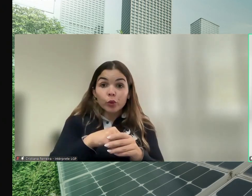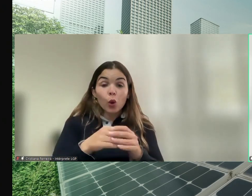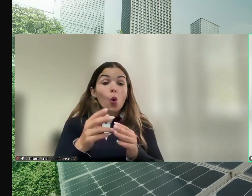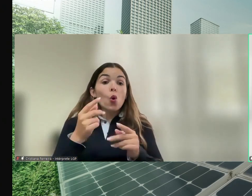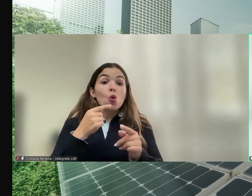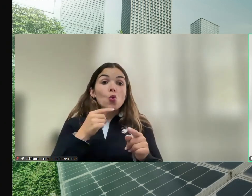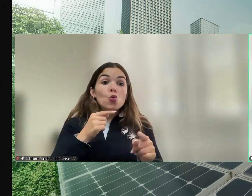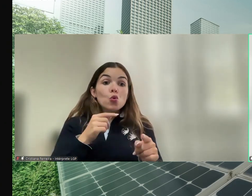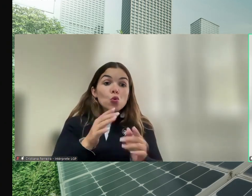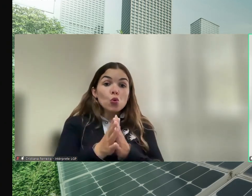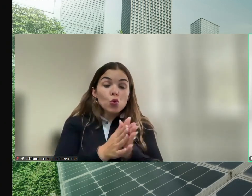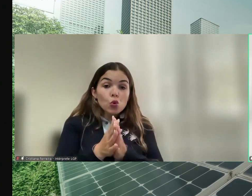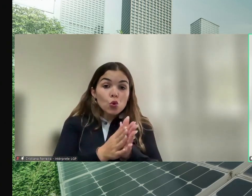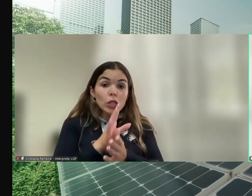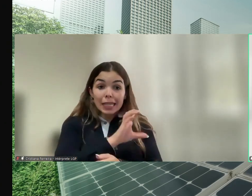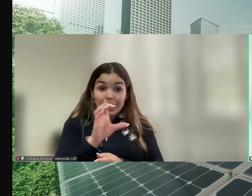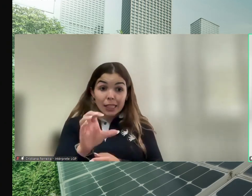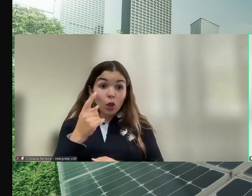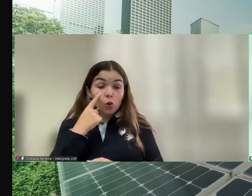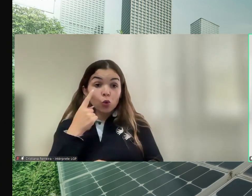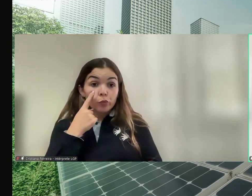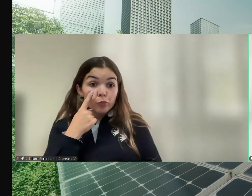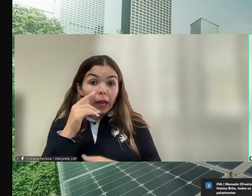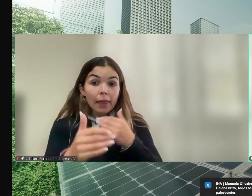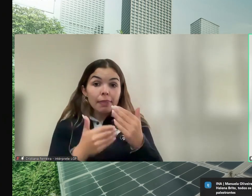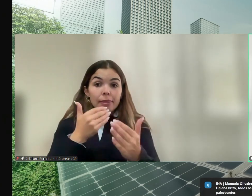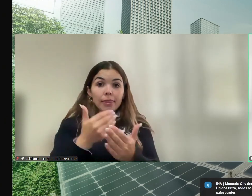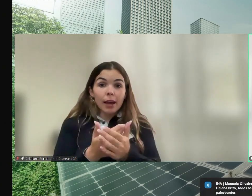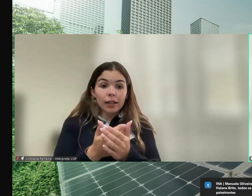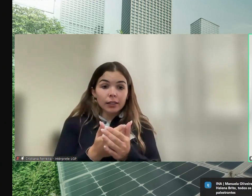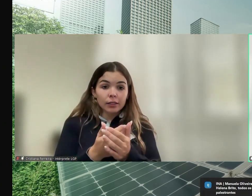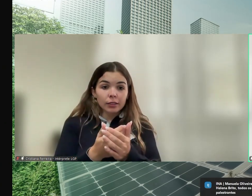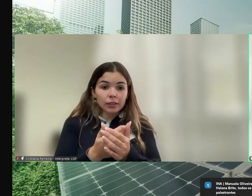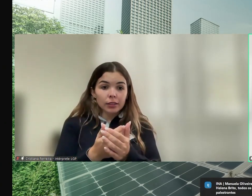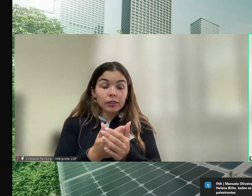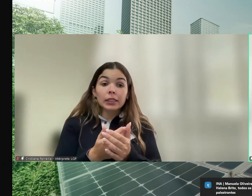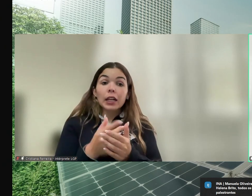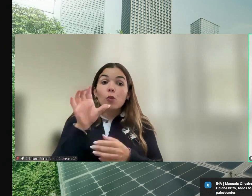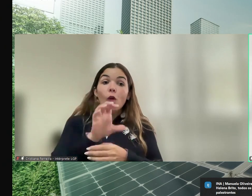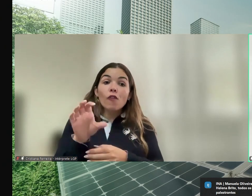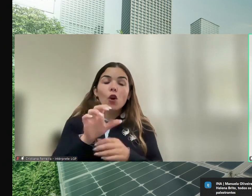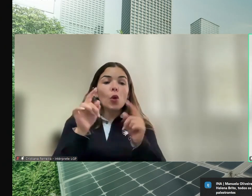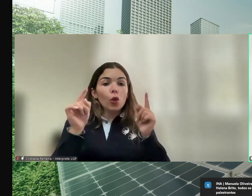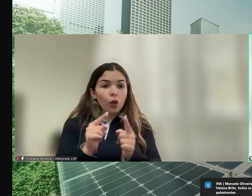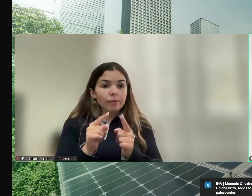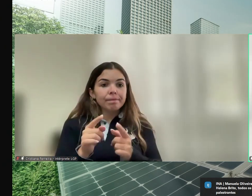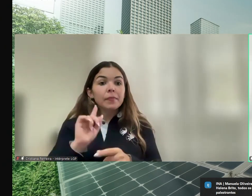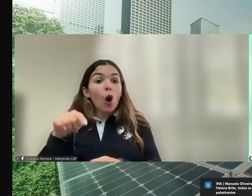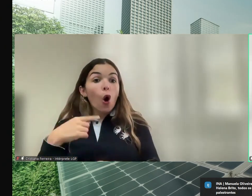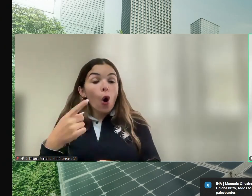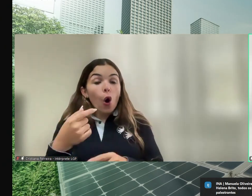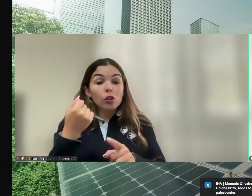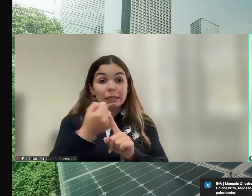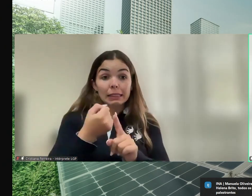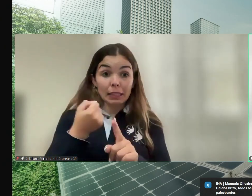do conhecimento e que respondam aos desafios societais de uma forma sistémica. Outro desafio